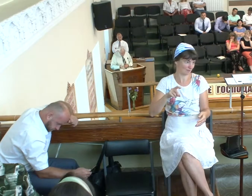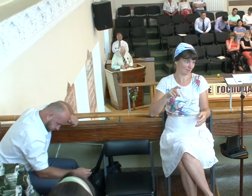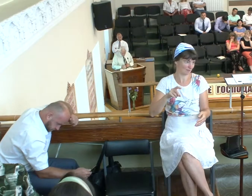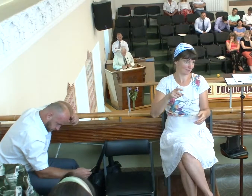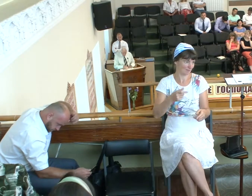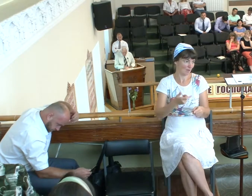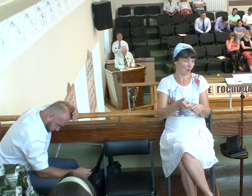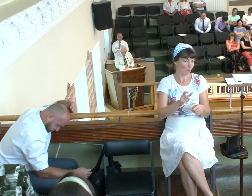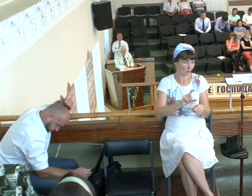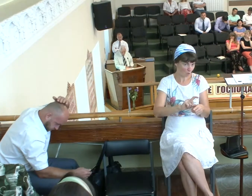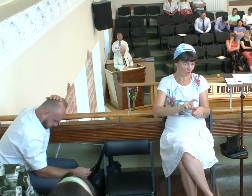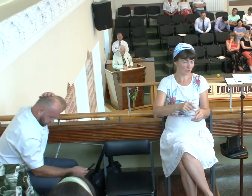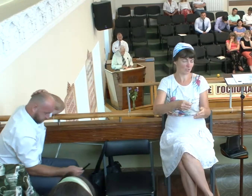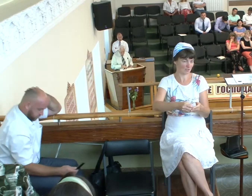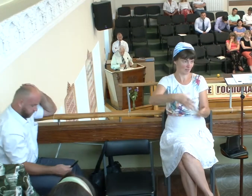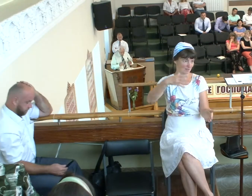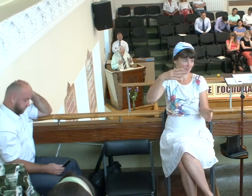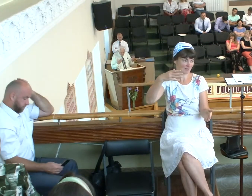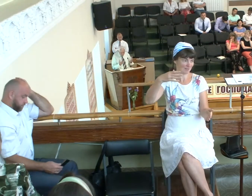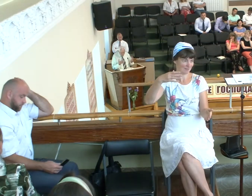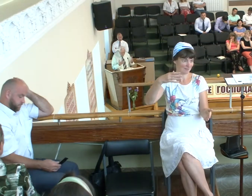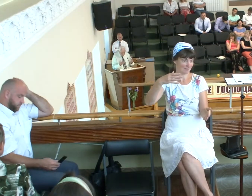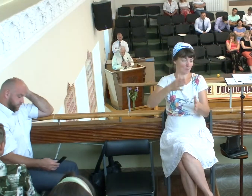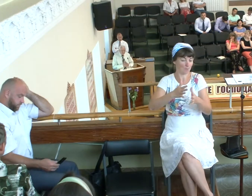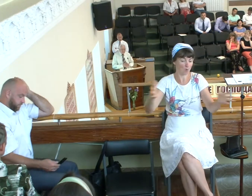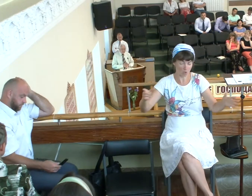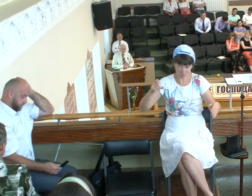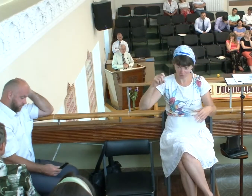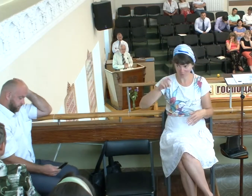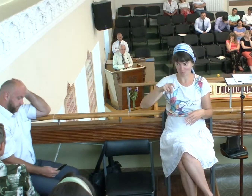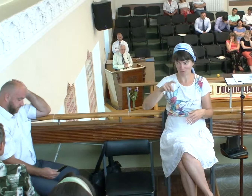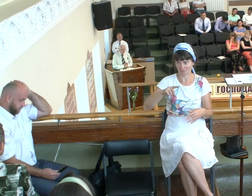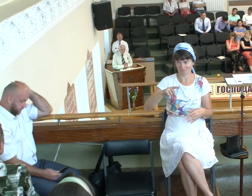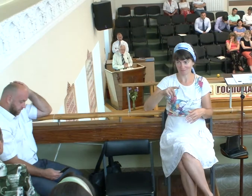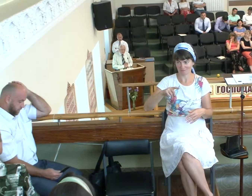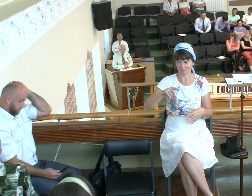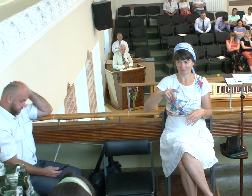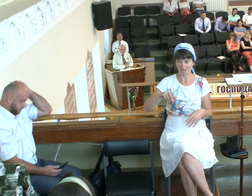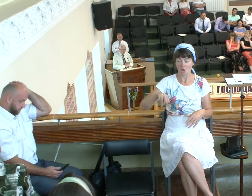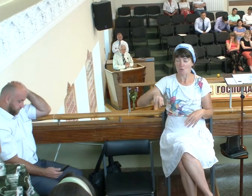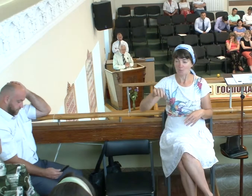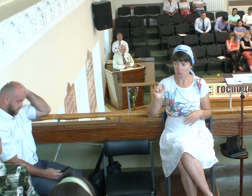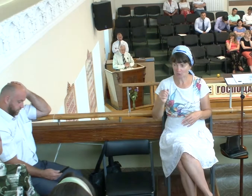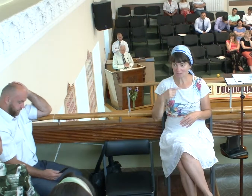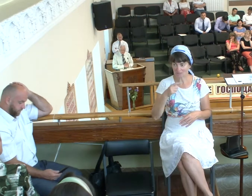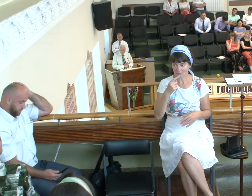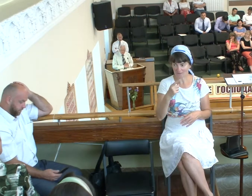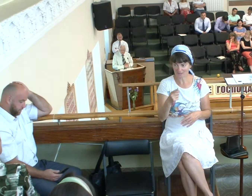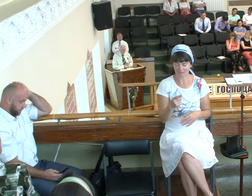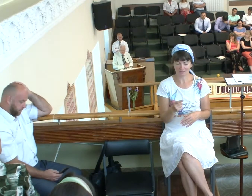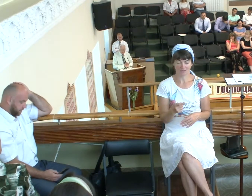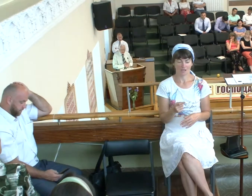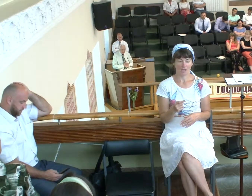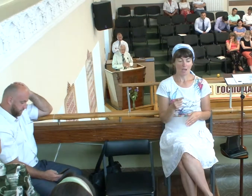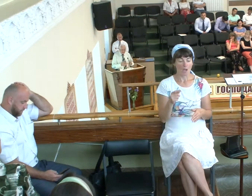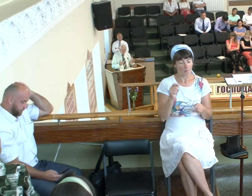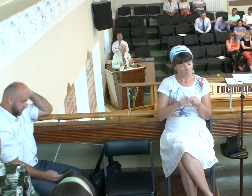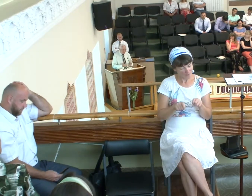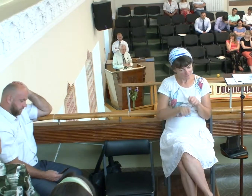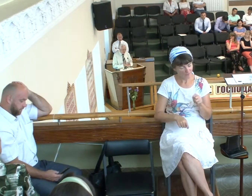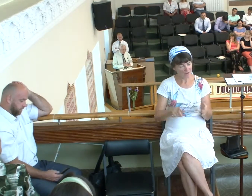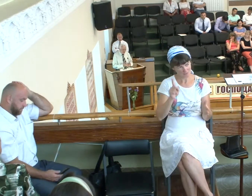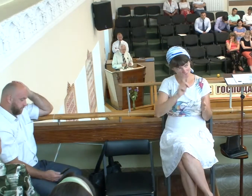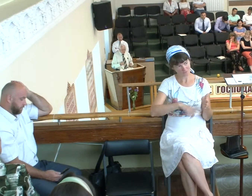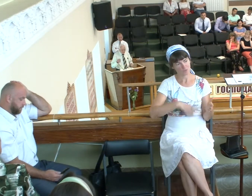Поэтому апостол Павел писал, чтобы мы к вере относились нашей серьезно, чтобы мы проверяли постоянно, как